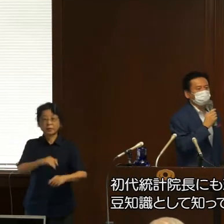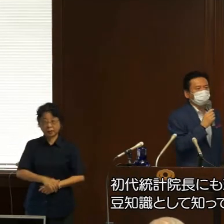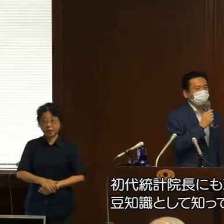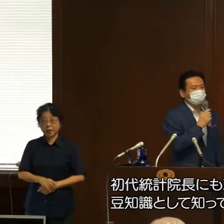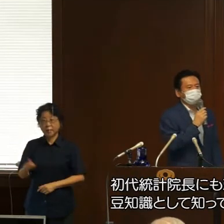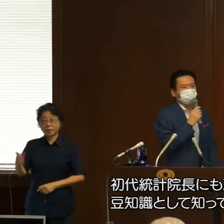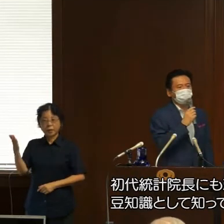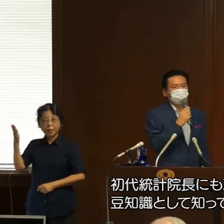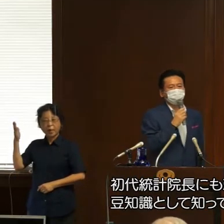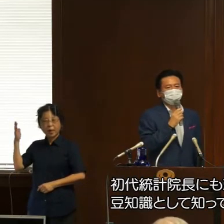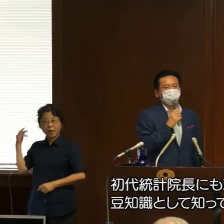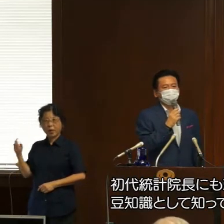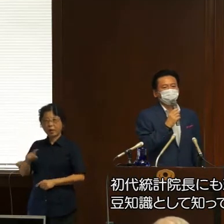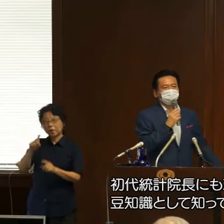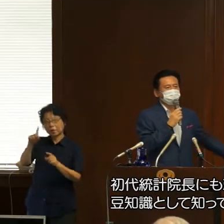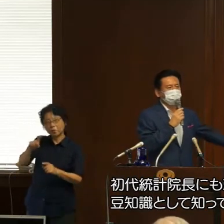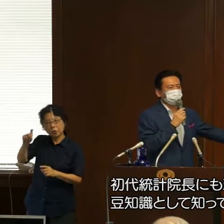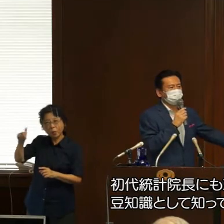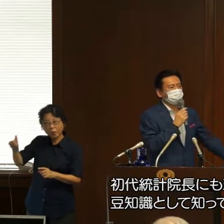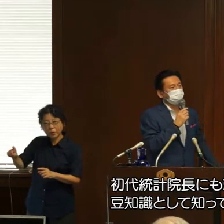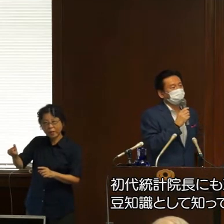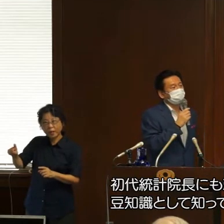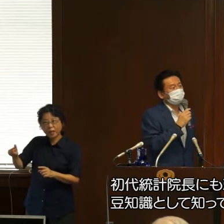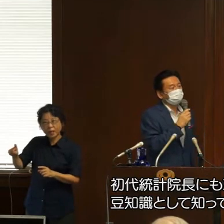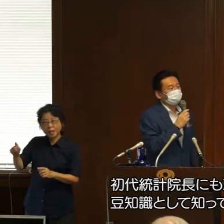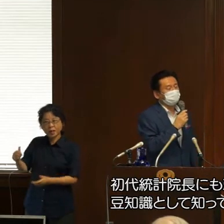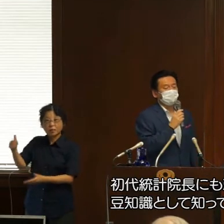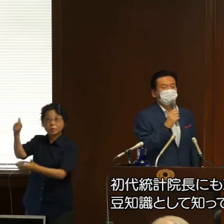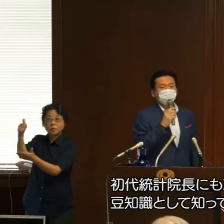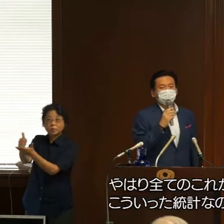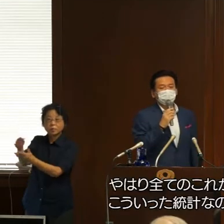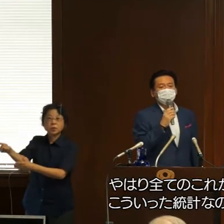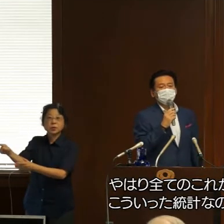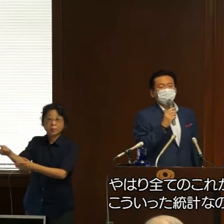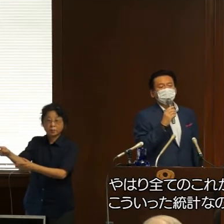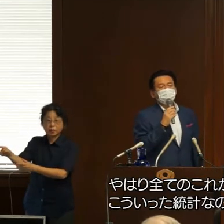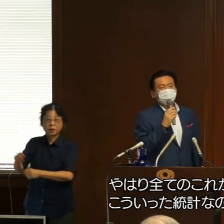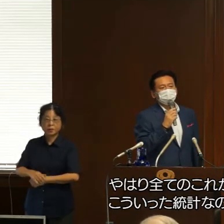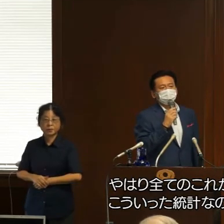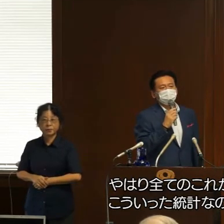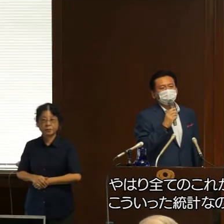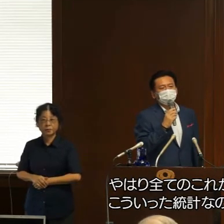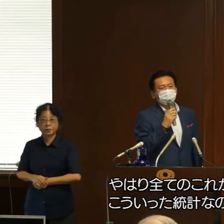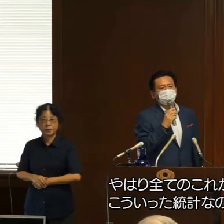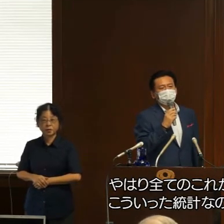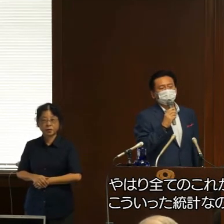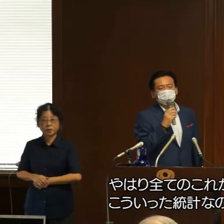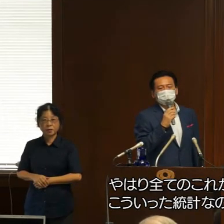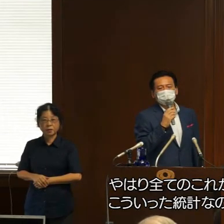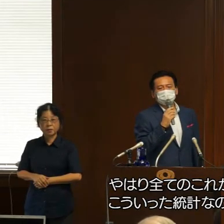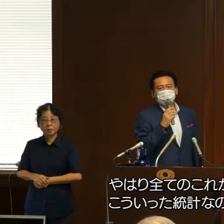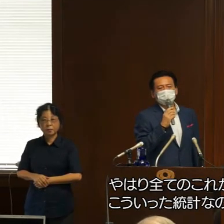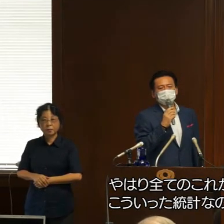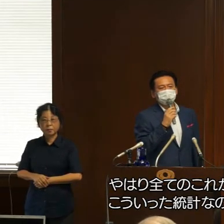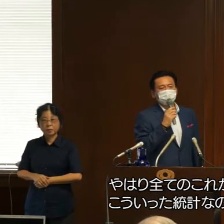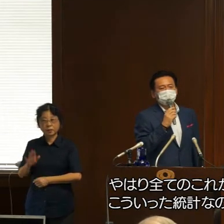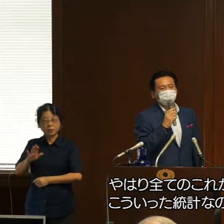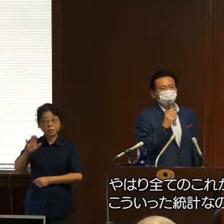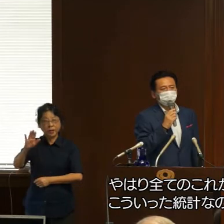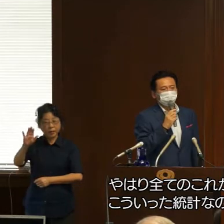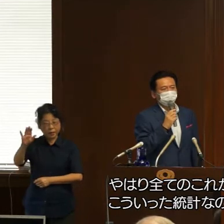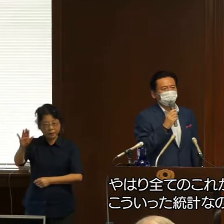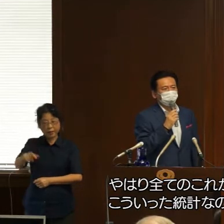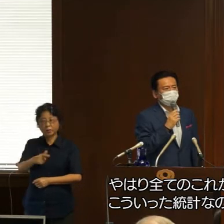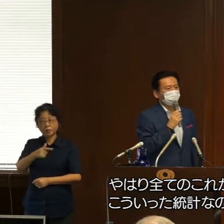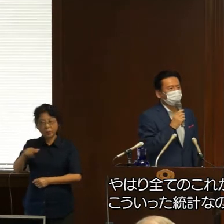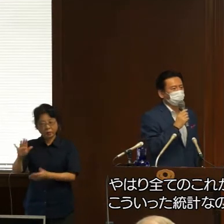統計委員長にも就任しているということも豆知識として知っていただきたいと思うし、やはり全てのこれからの政策の